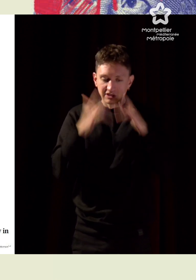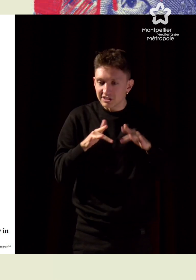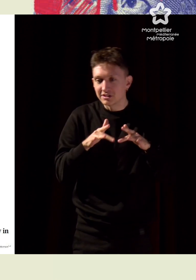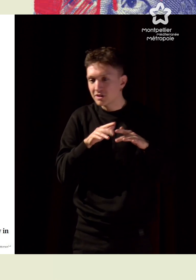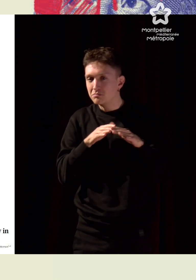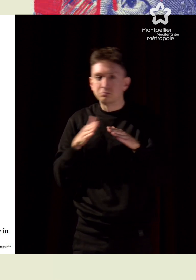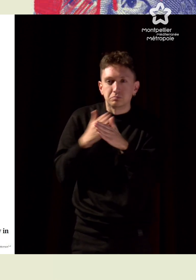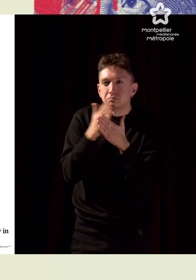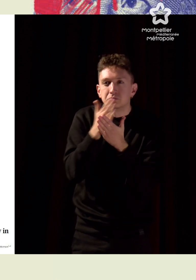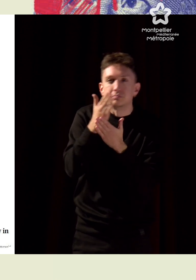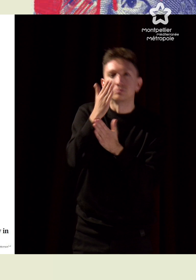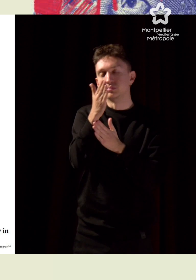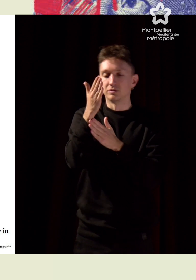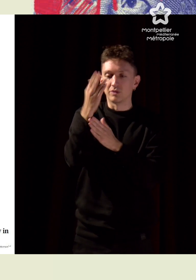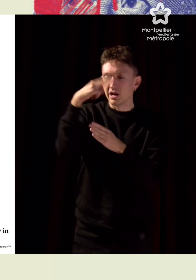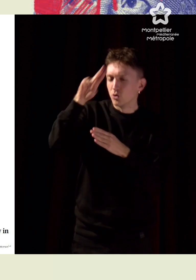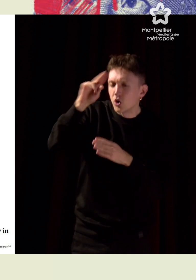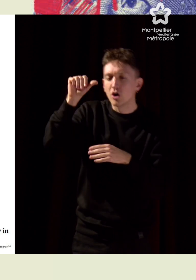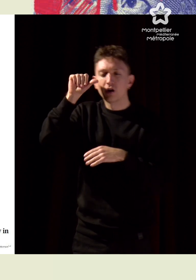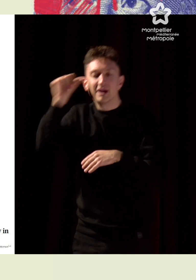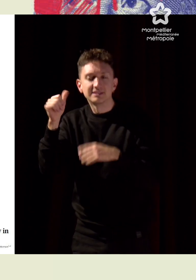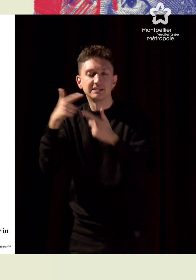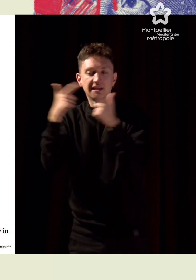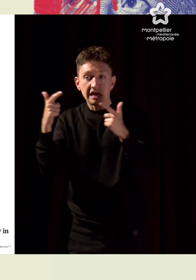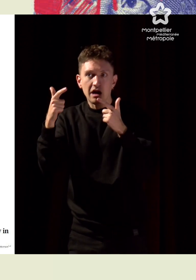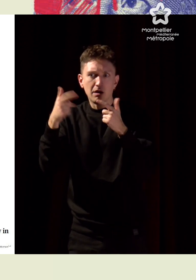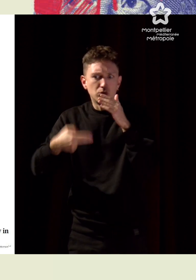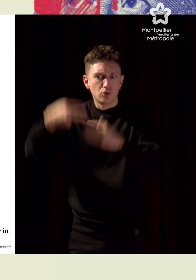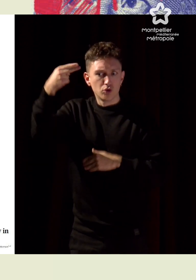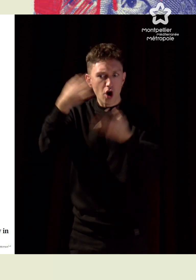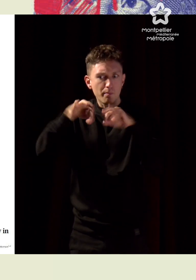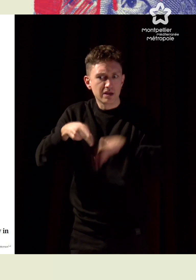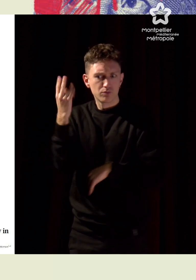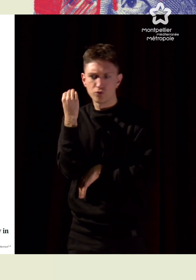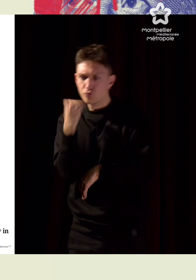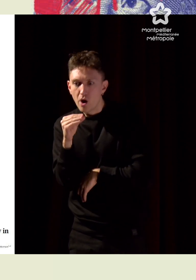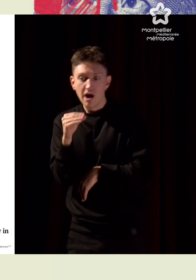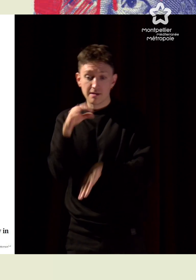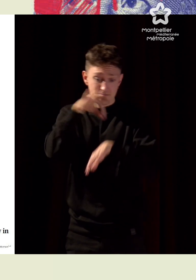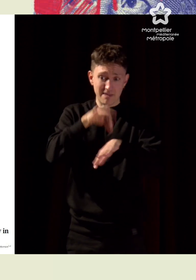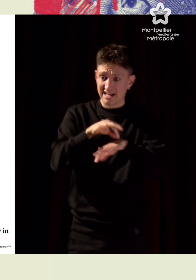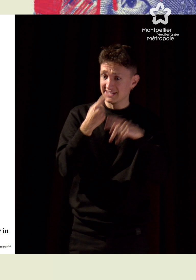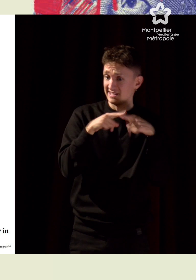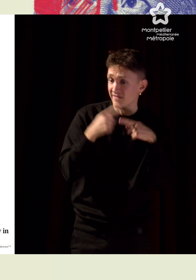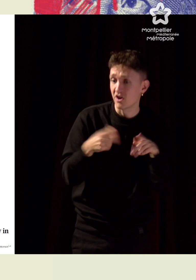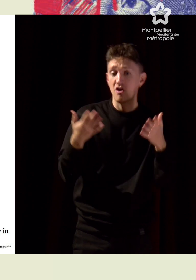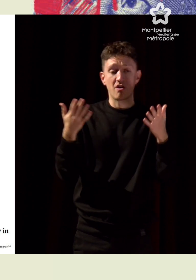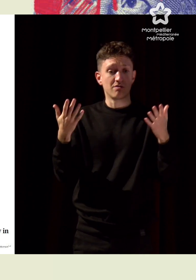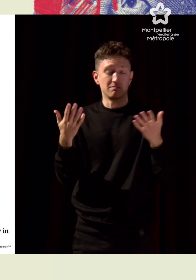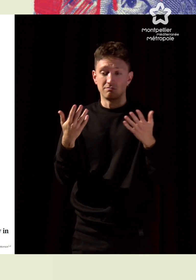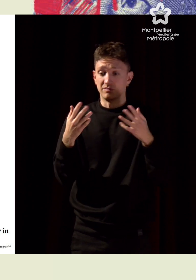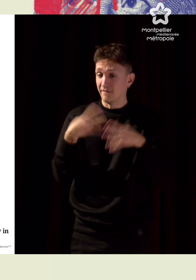environnements, il fait plus froid, il n'y a pas le même ensoleillement, c'est pas les mêmes pathogènes, etc. Eh bien, on